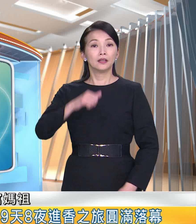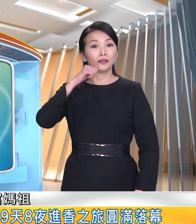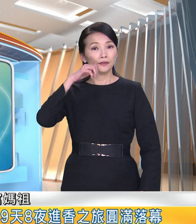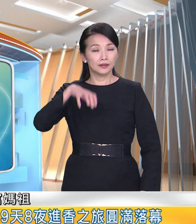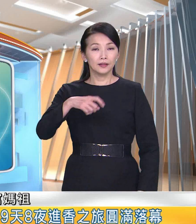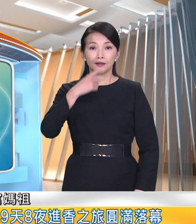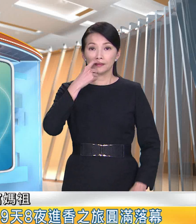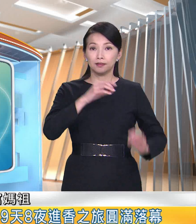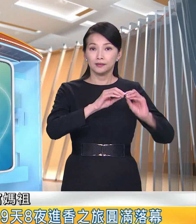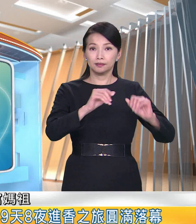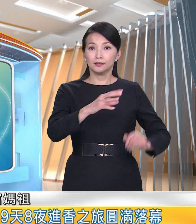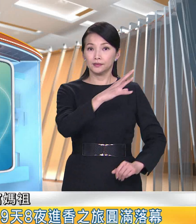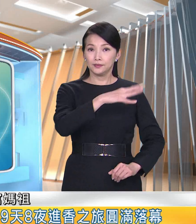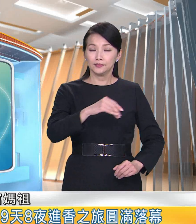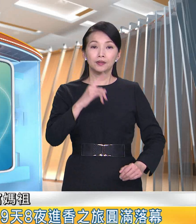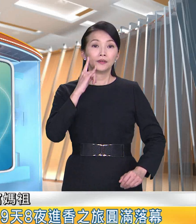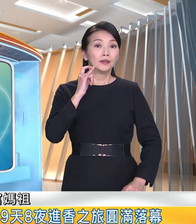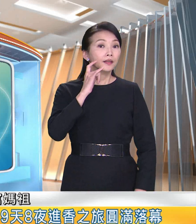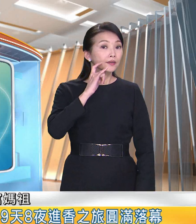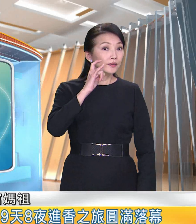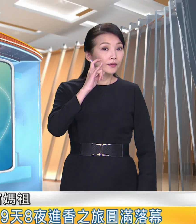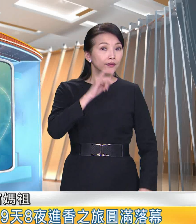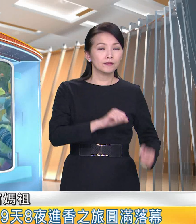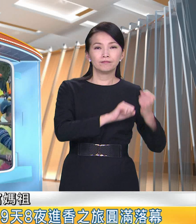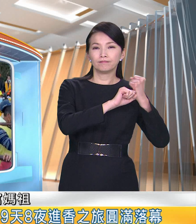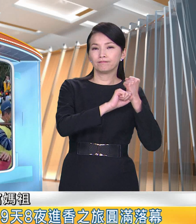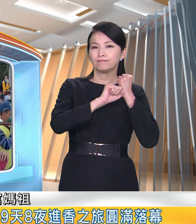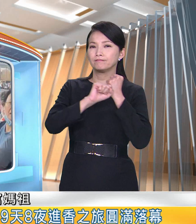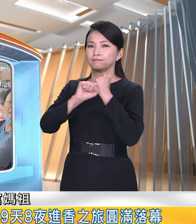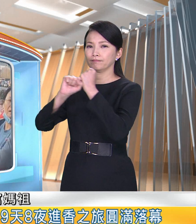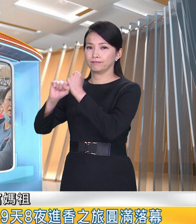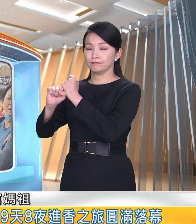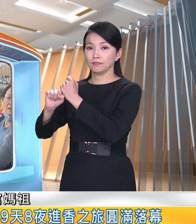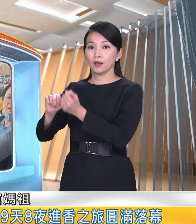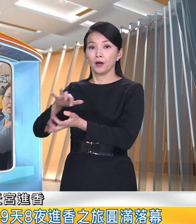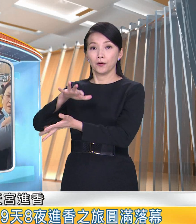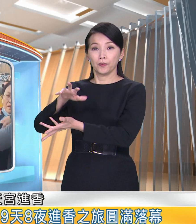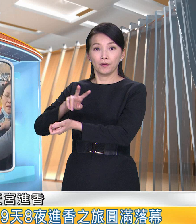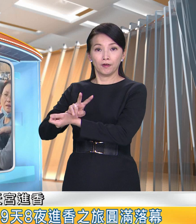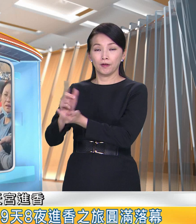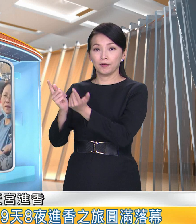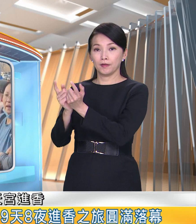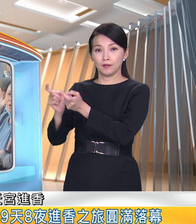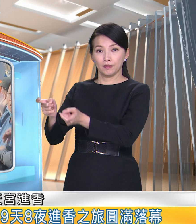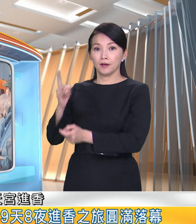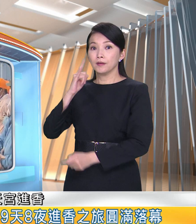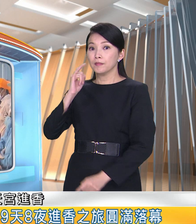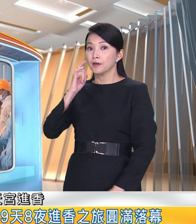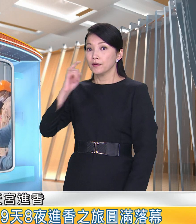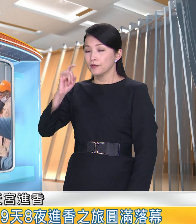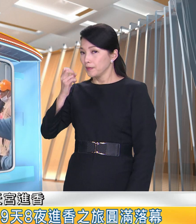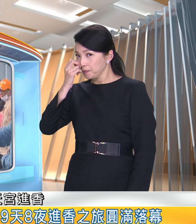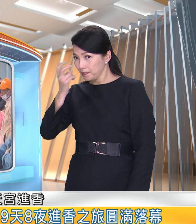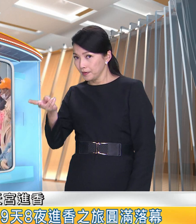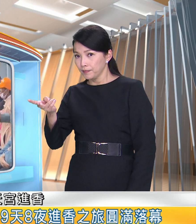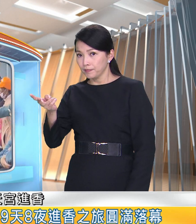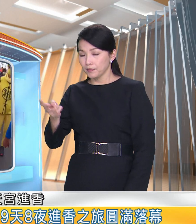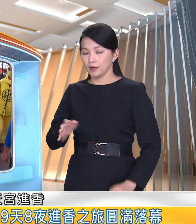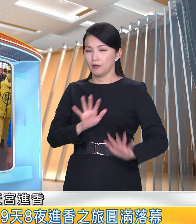苗栗白沙屯拱天宫妈祖，前往云林北港朝天宫进香。昨